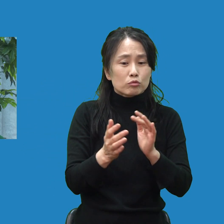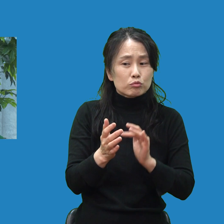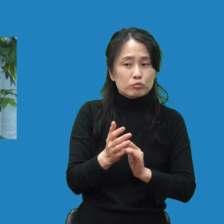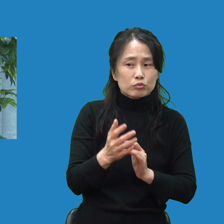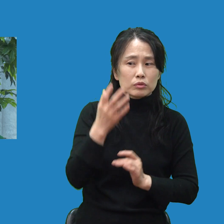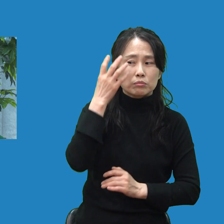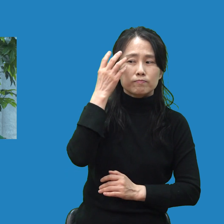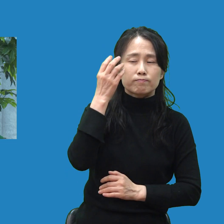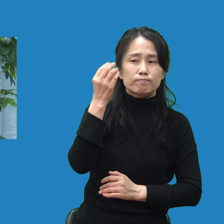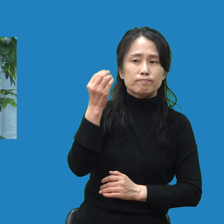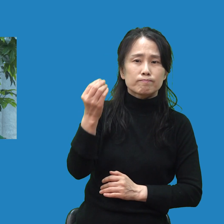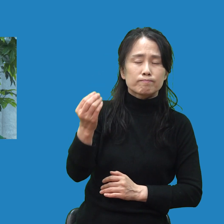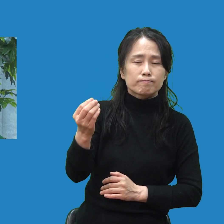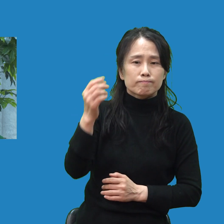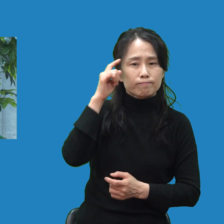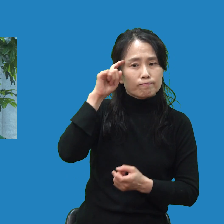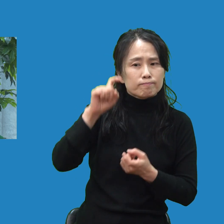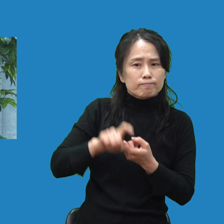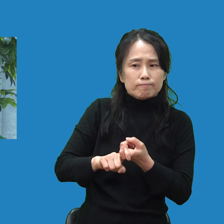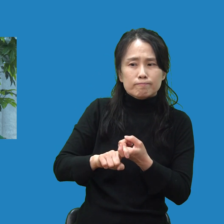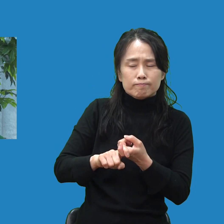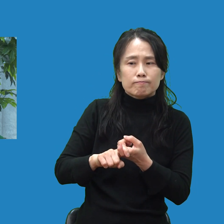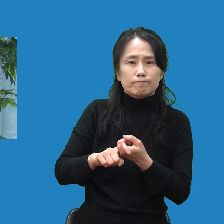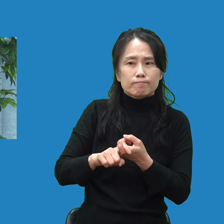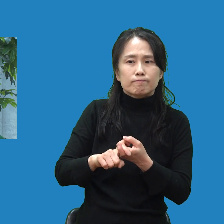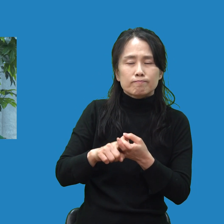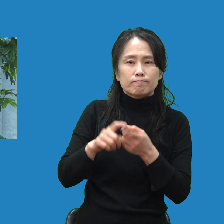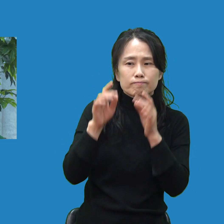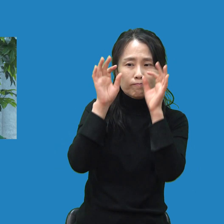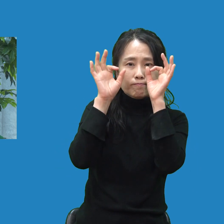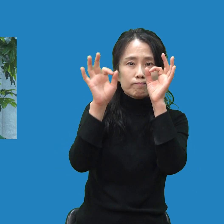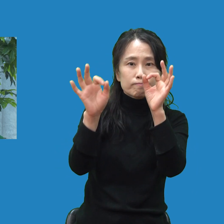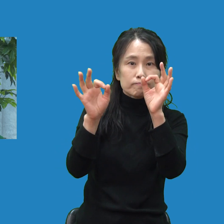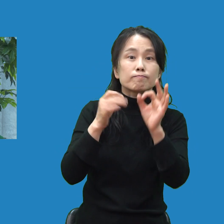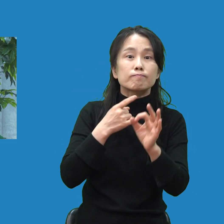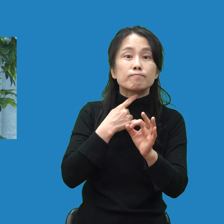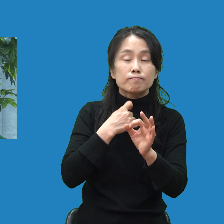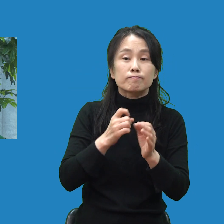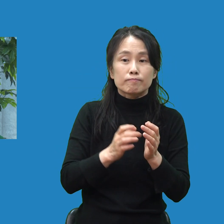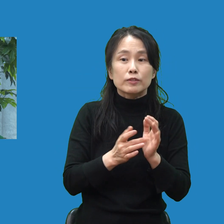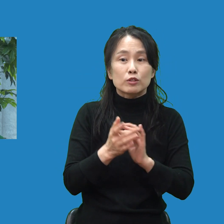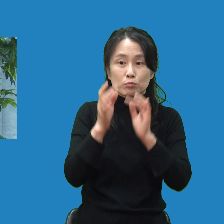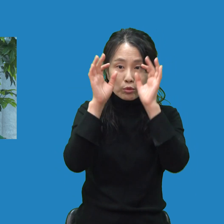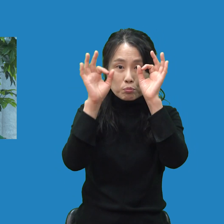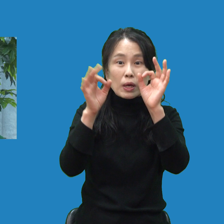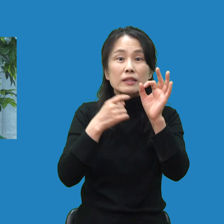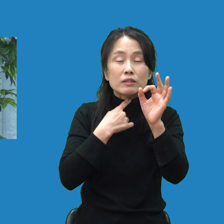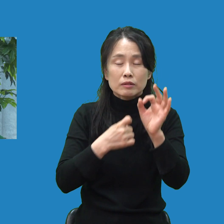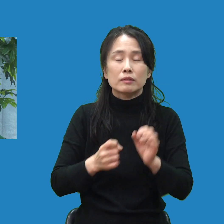쭉 관심을 가지고 눈여겨보고 계셨다. 그런 얘기예요.